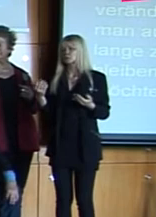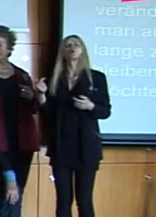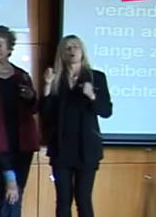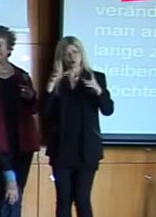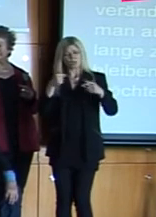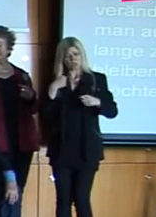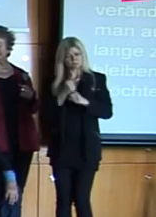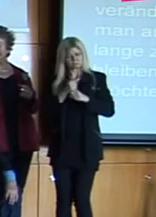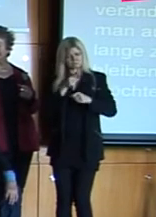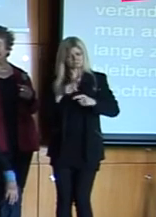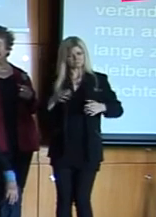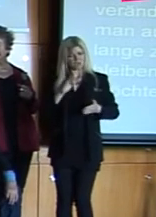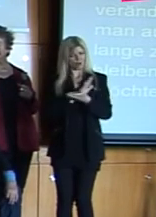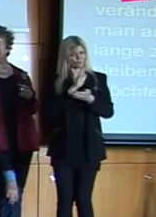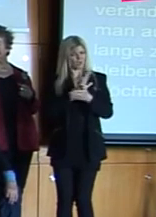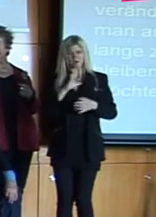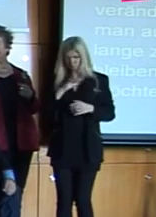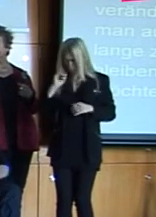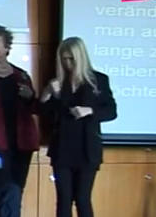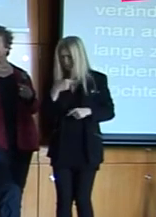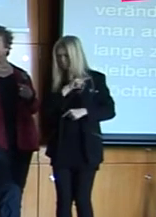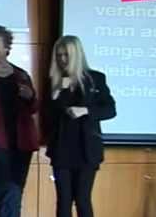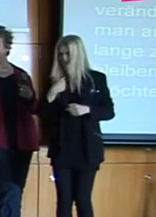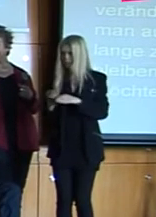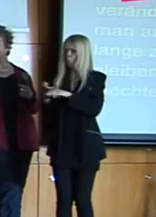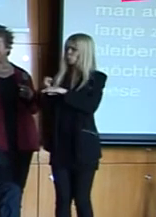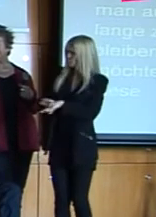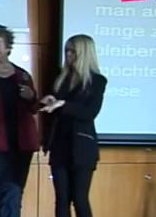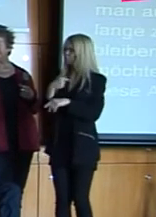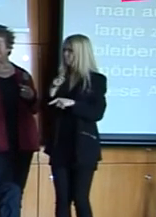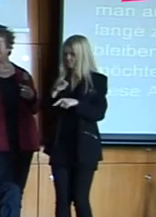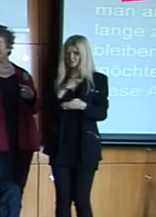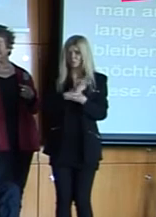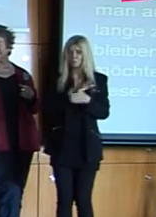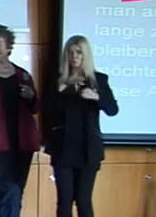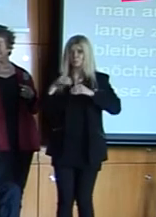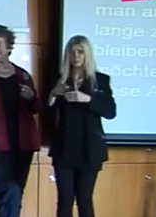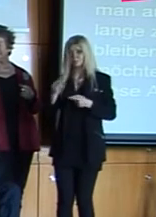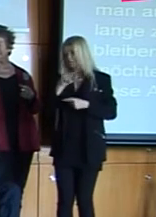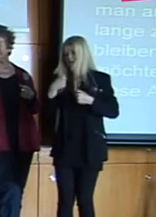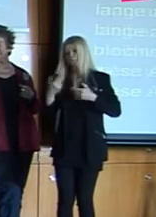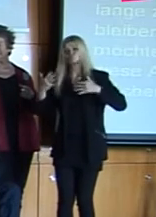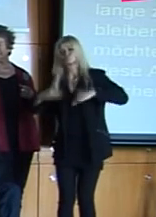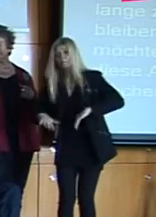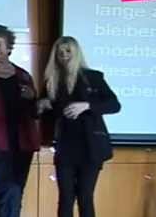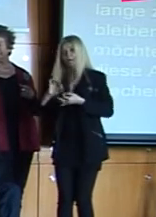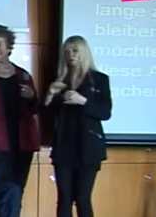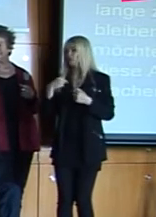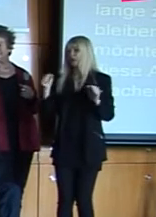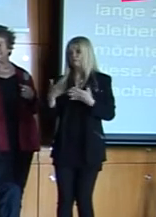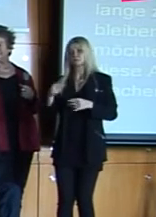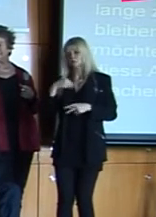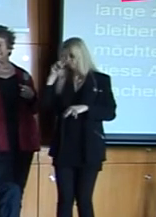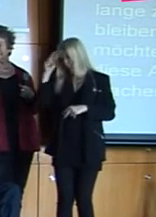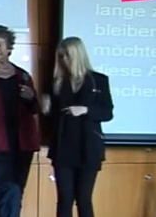muss ich das jetzt bis ans Ende meines Lebens tun, bis ich nicht mehr kann oder zusammenbreche? Da gibt es ganz, ganz viele Facetten. Und